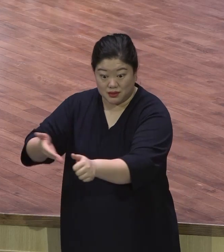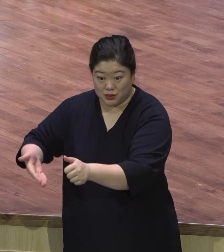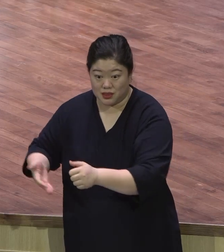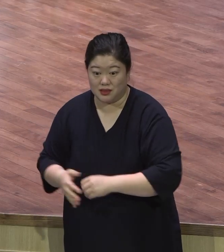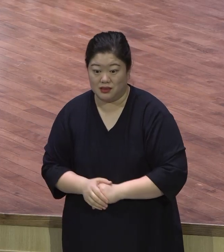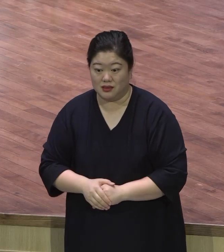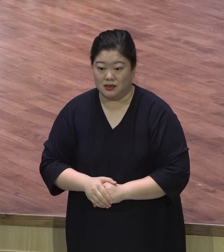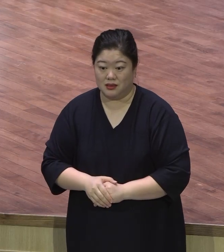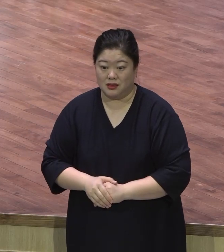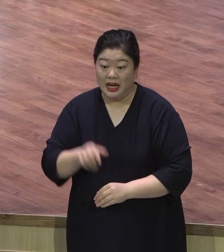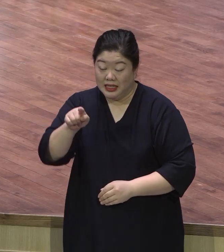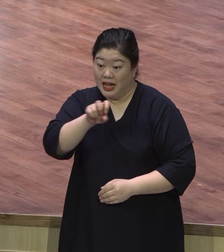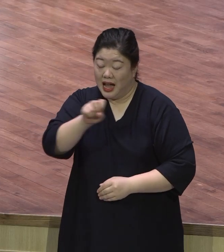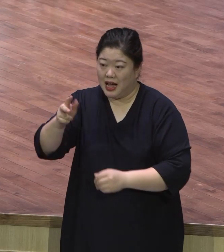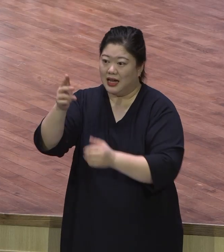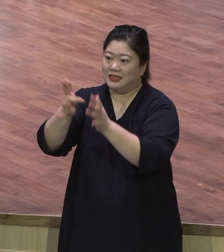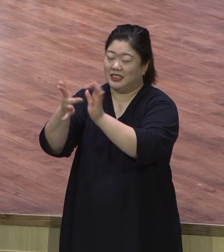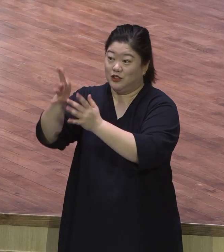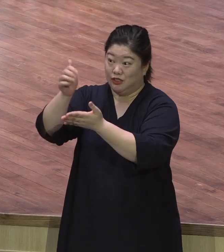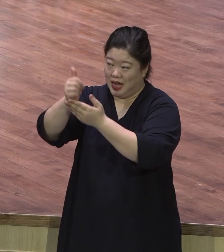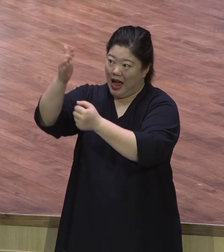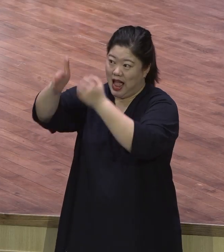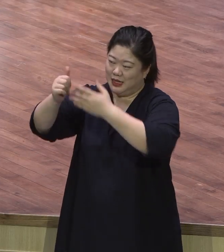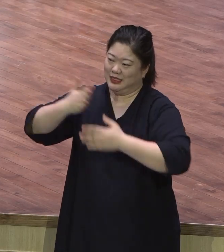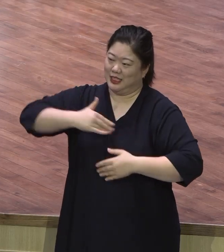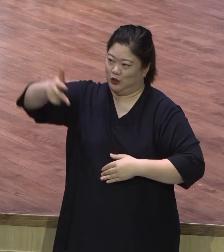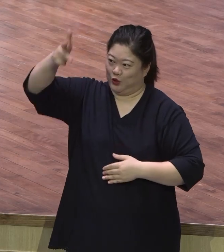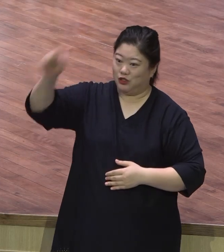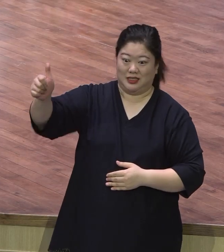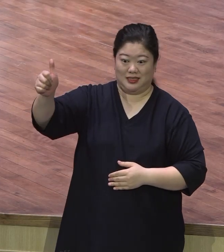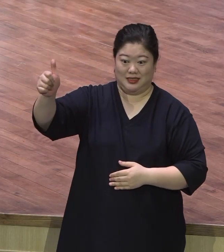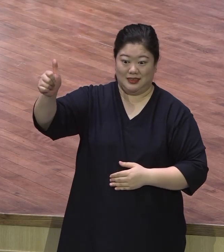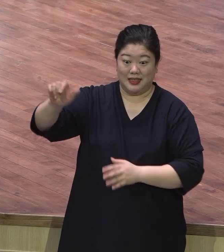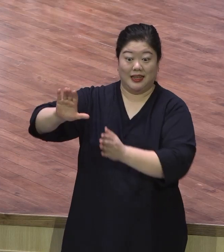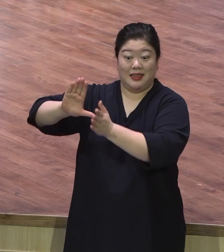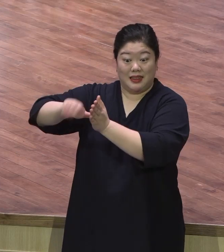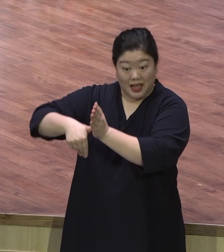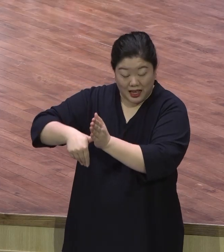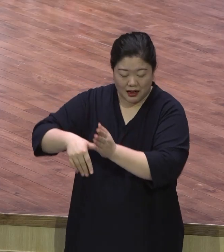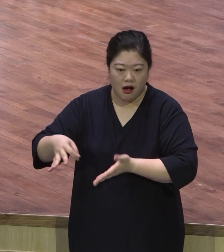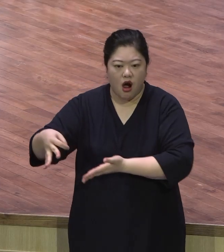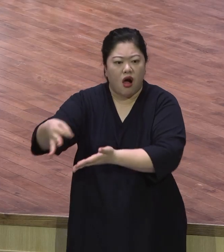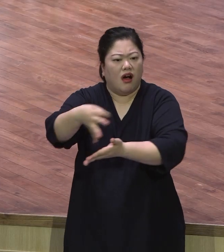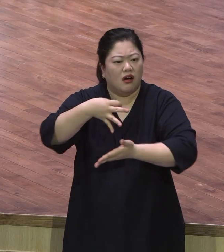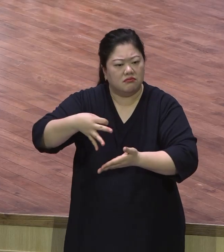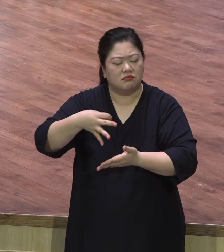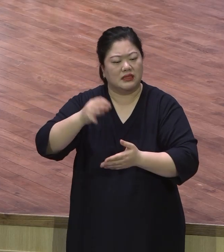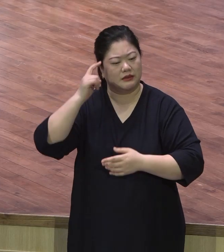하나님을 주인으로 섬기는 삶의 가장 큰 특징이 뭐냐 올바른 헌금생활입니다